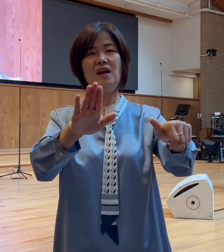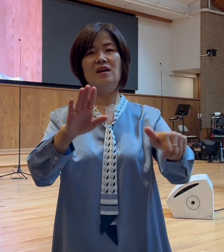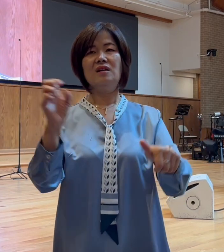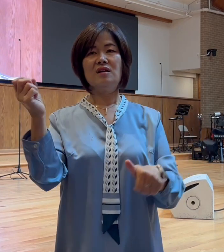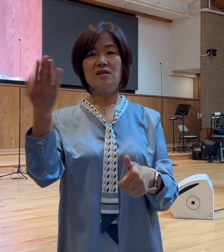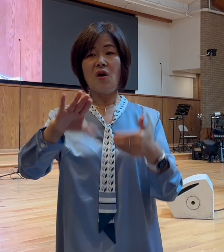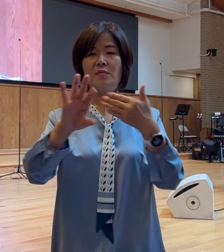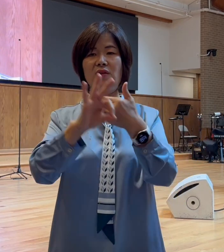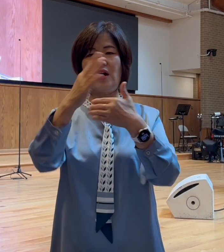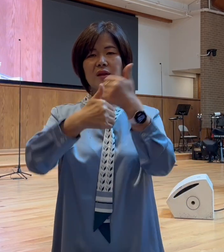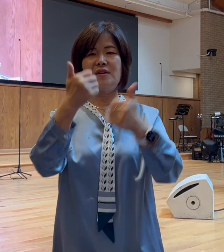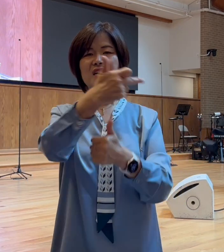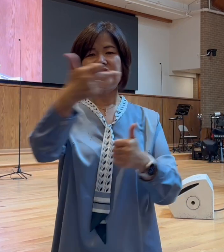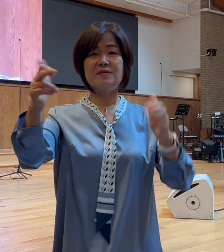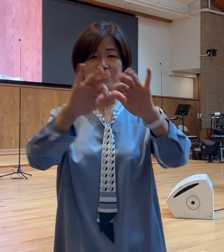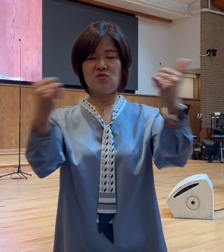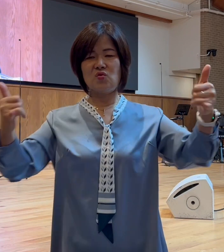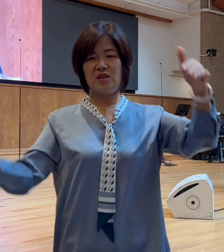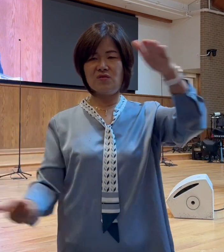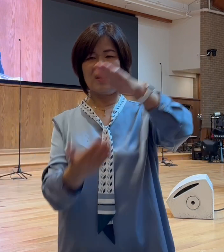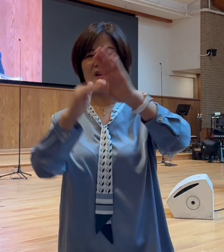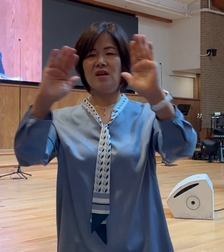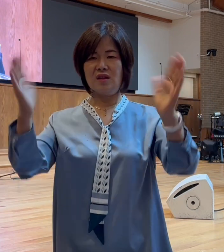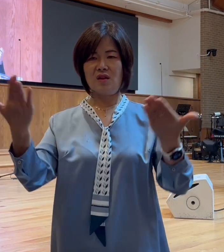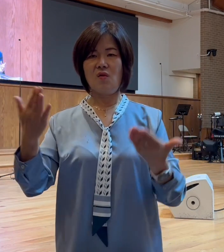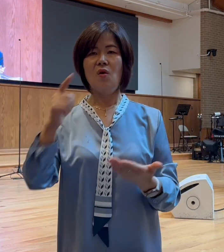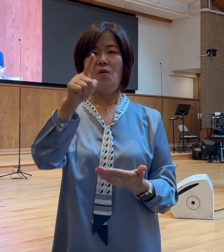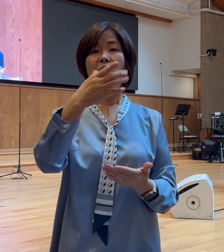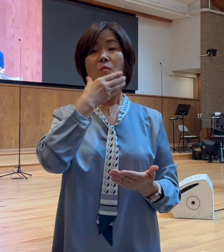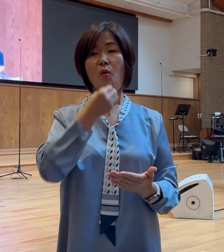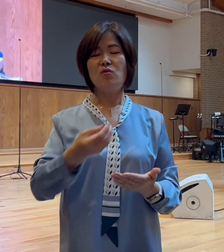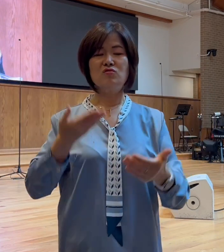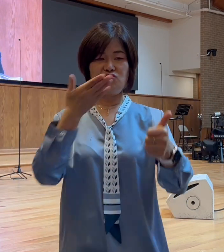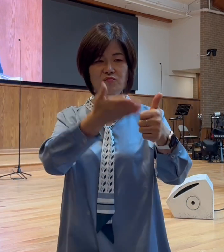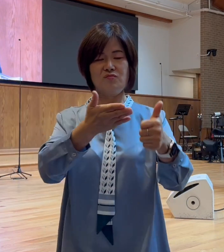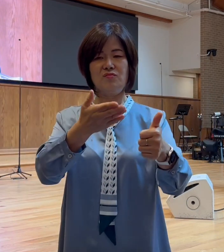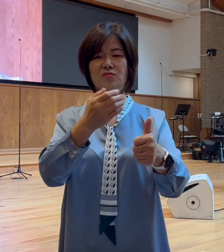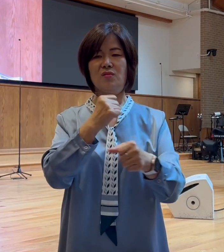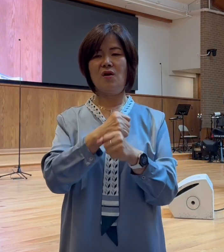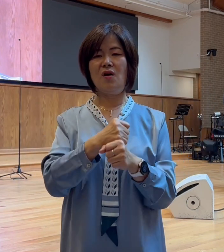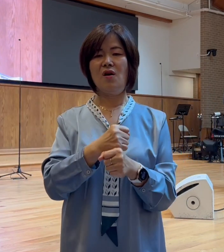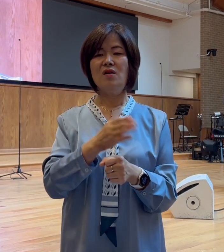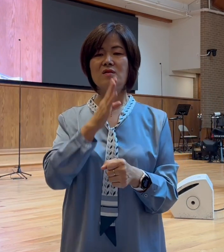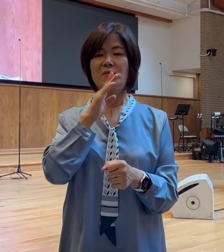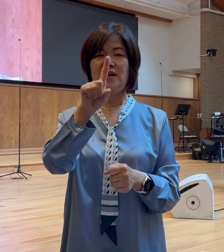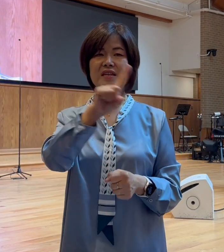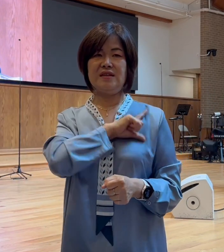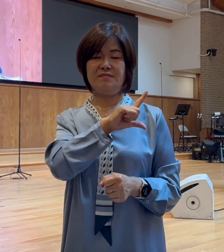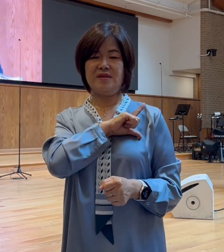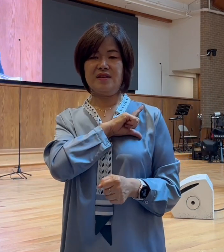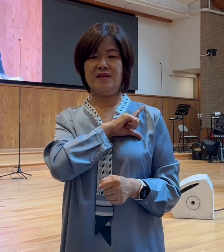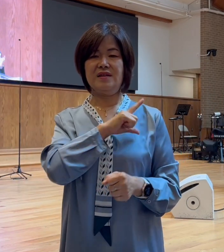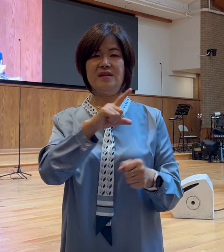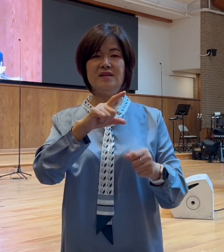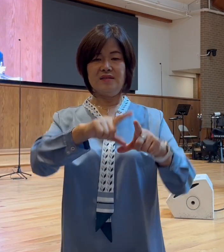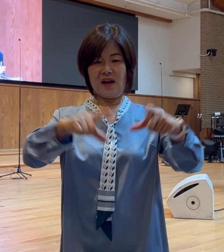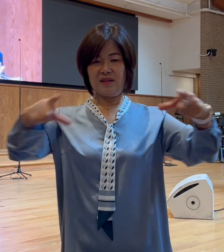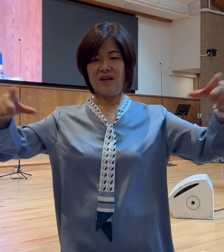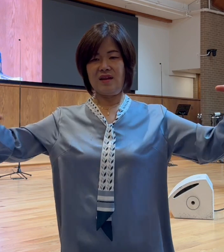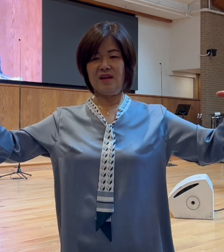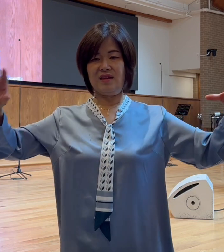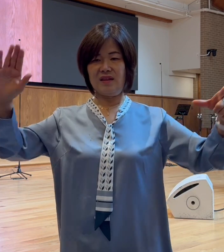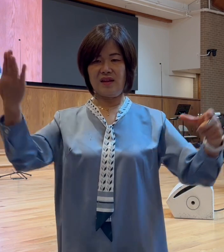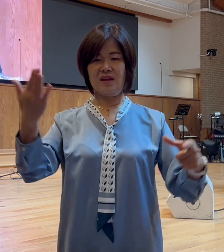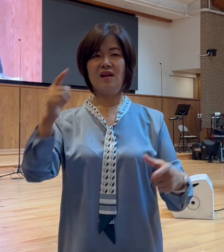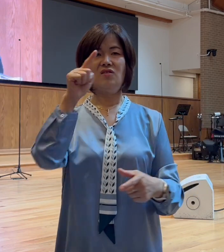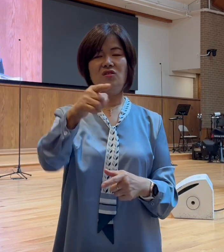그러면 내가 너로 큰 민족을 이루게 할 것이고 미완료, 내가 내게 복을 줄 것이며 미완료, 내가 내 이름을 장대하게 하리라,